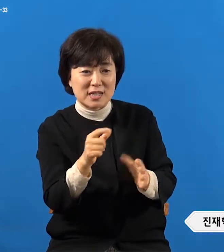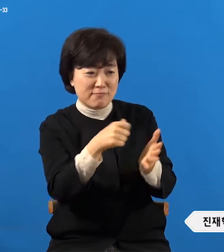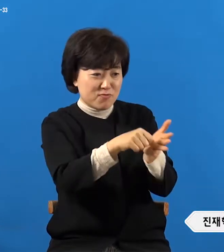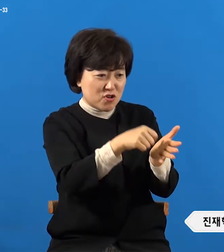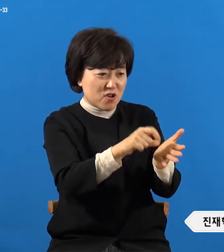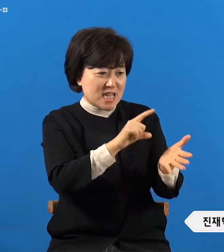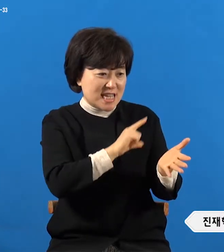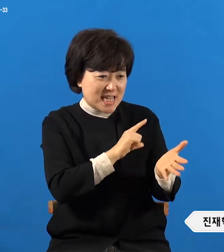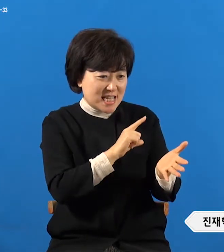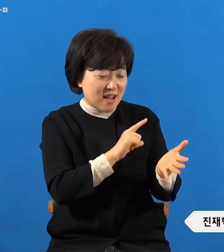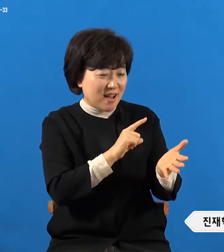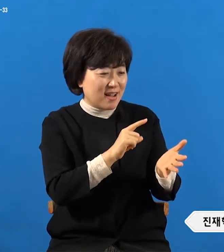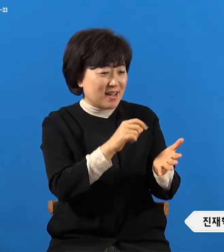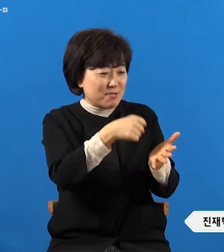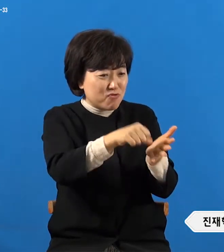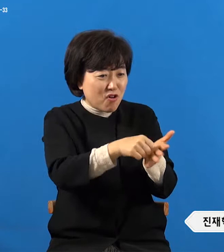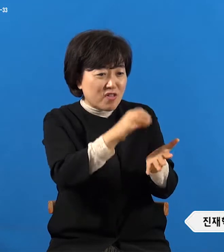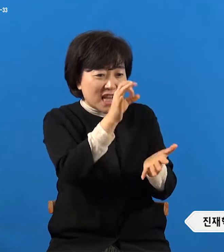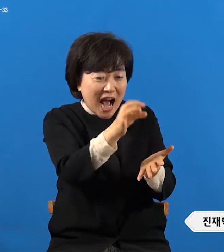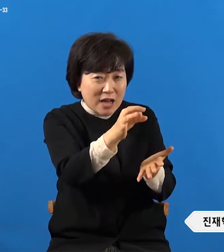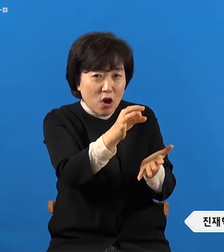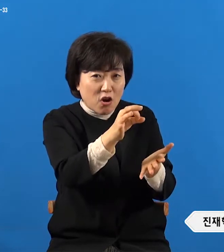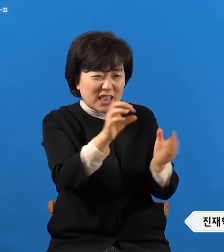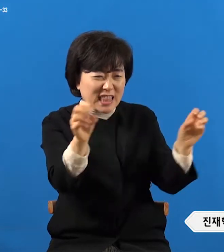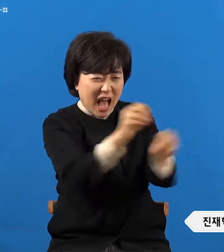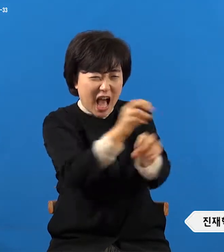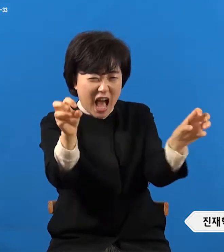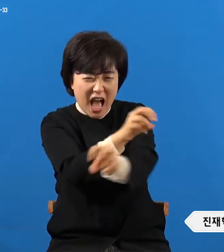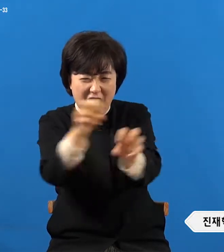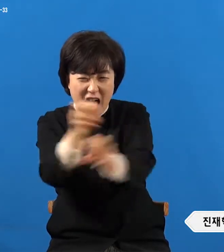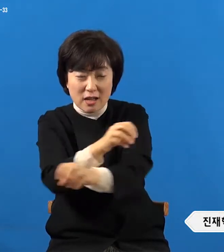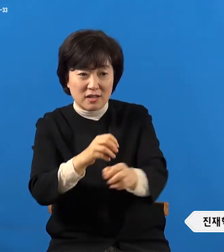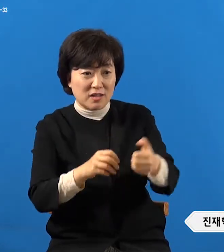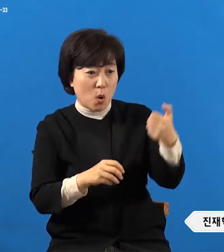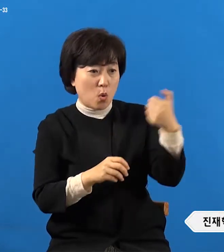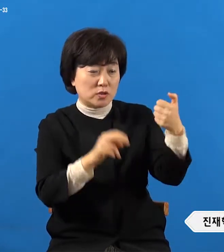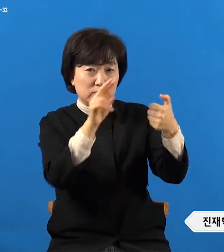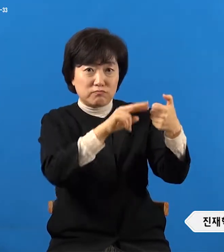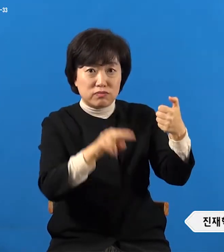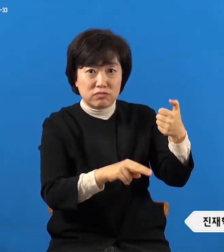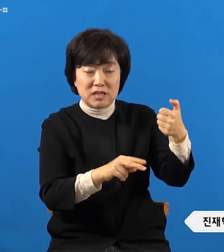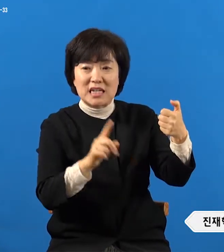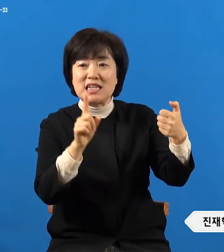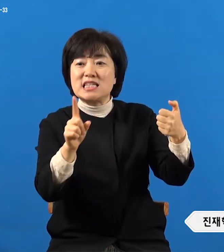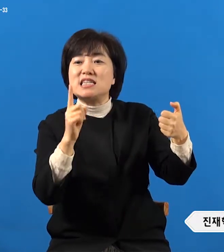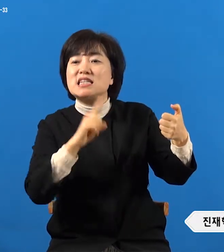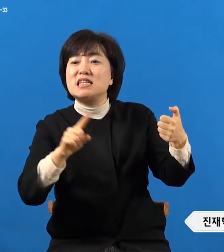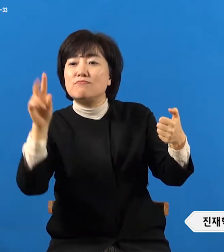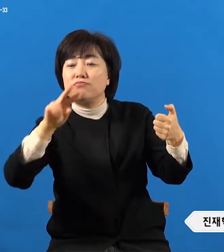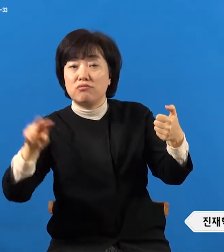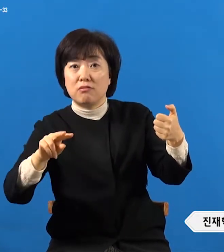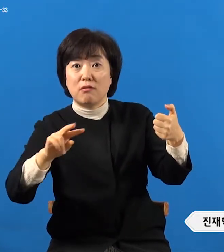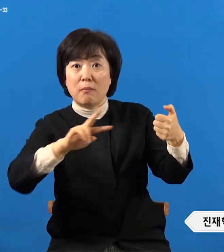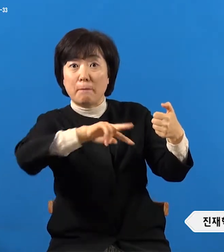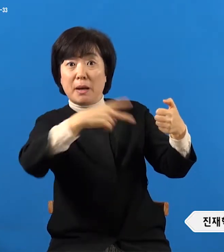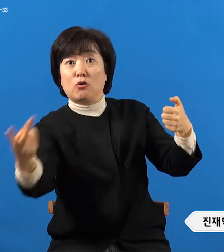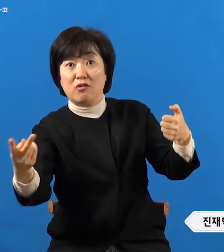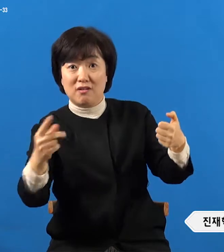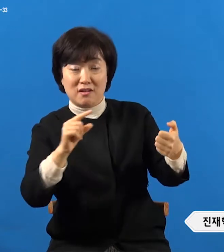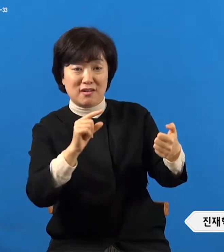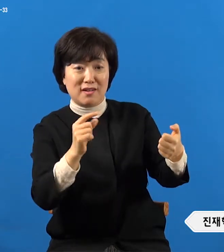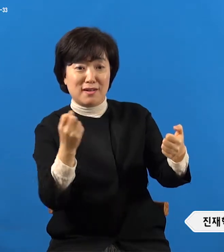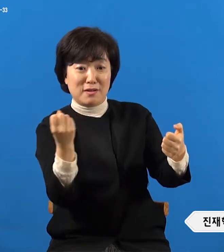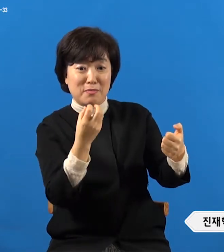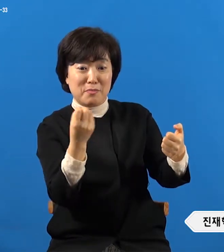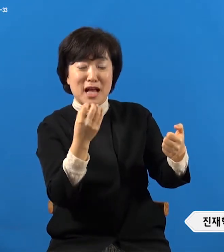가격표를 다 거꾸로 뒤집어 놓았습니다. 50불짜리 셔츠가 1불짜리로 변했습니다.